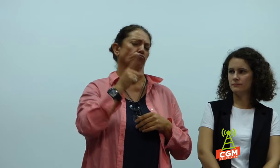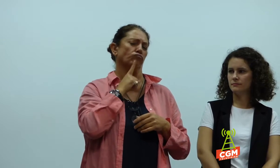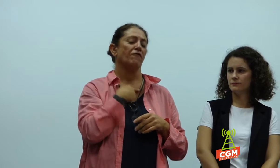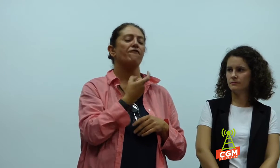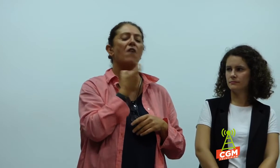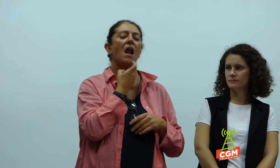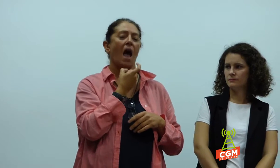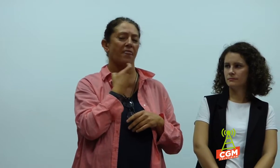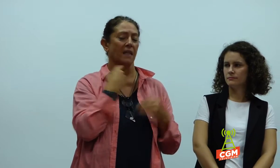Dentro de...